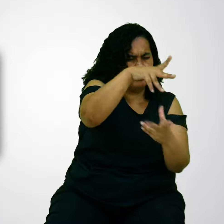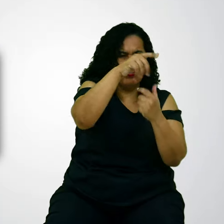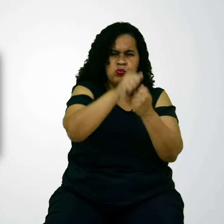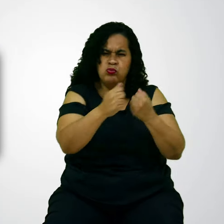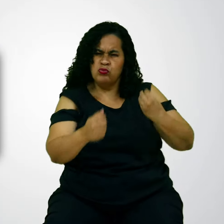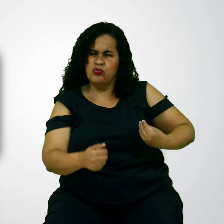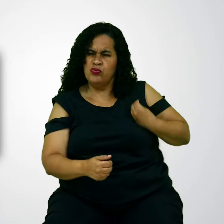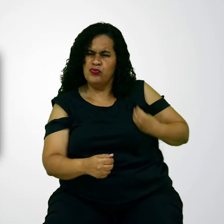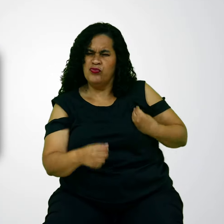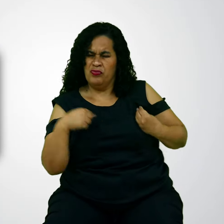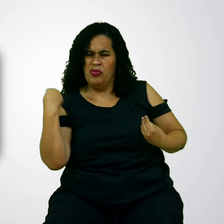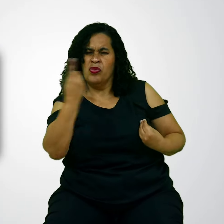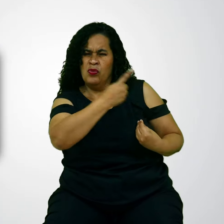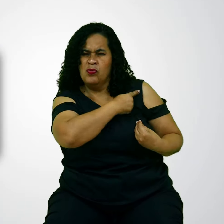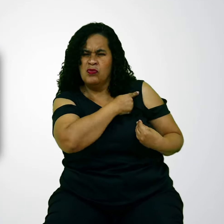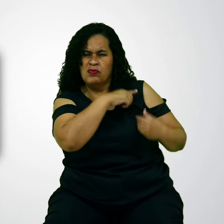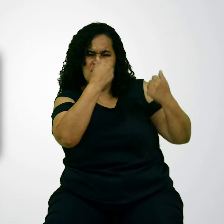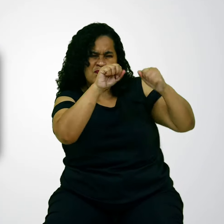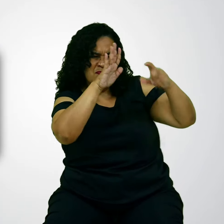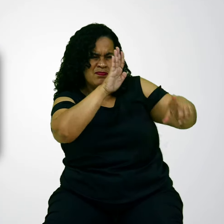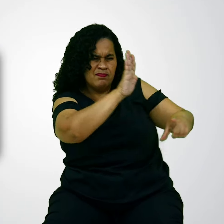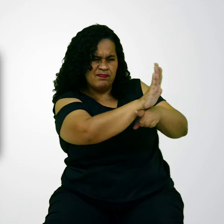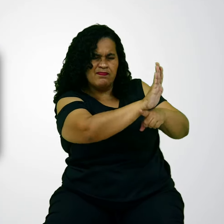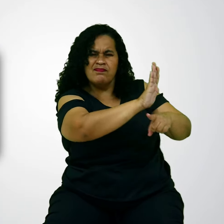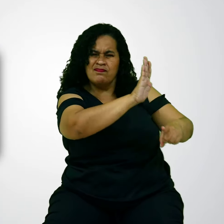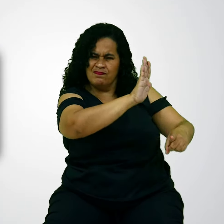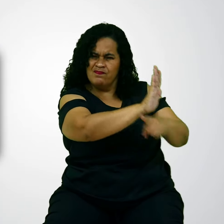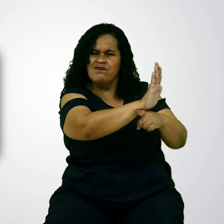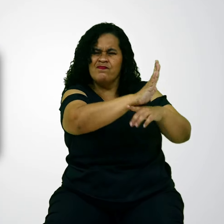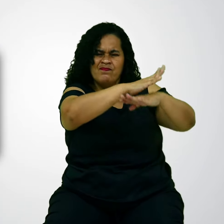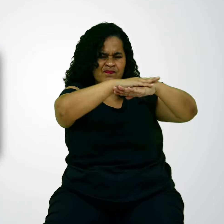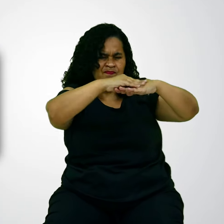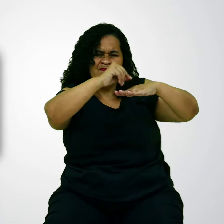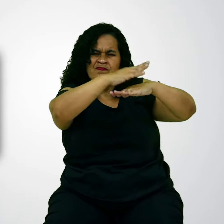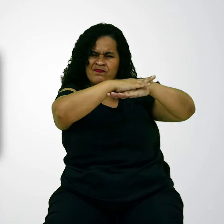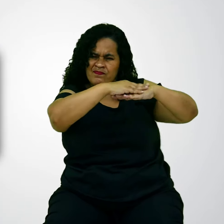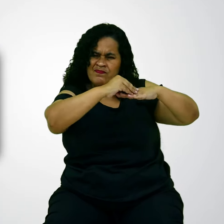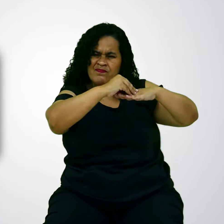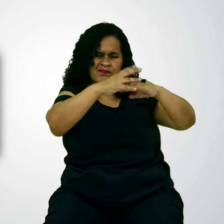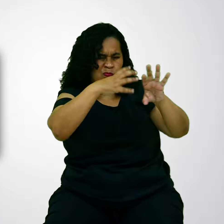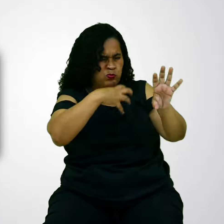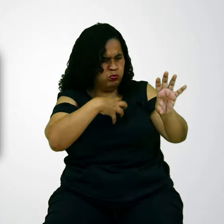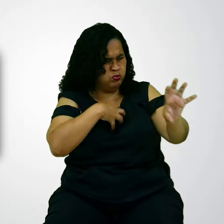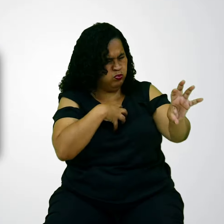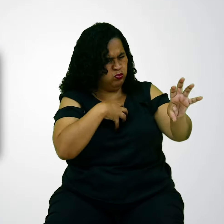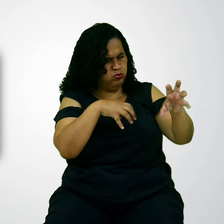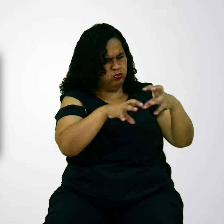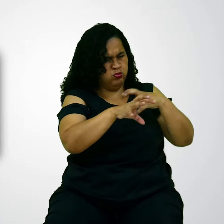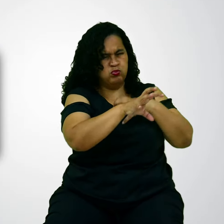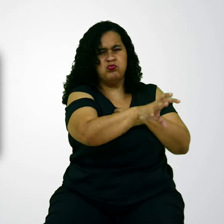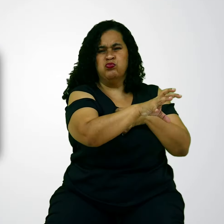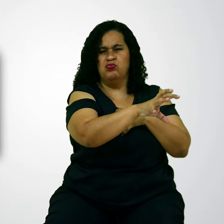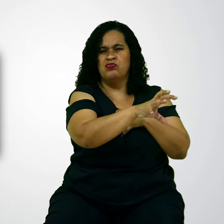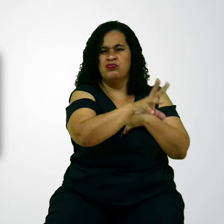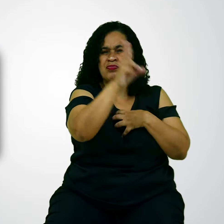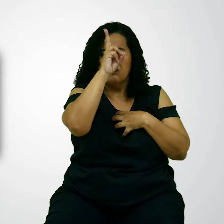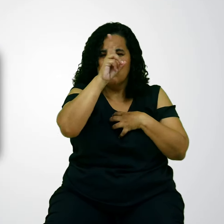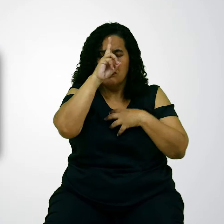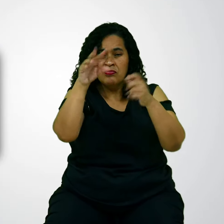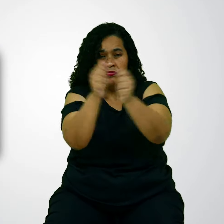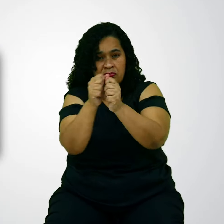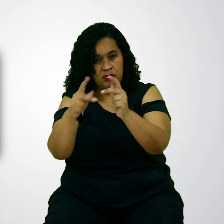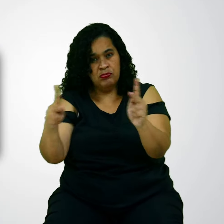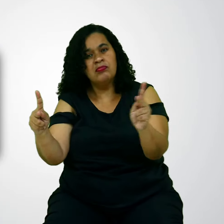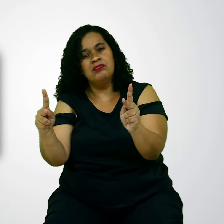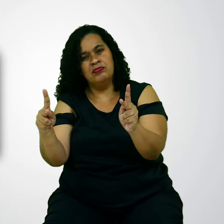pessoas nessa existência, onde a cidade aqui, onde não tem tristeza, não tem choro, não tem morte, especialmente nesse tempo que a gente está